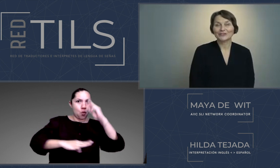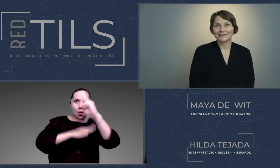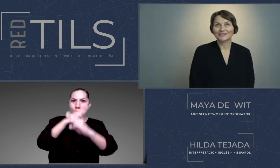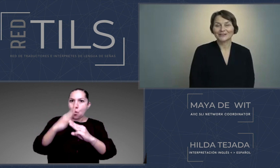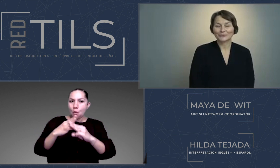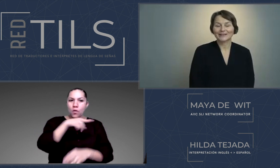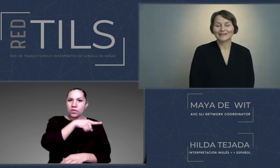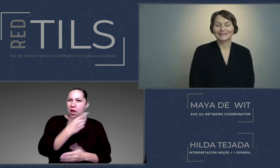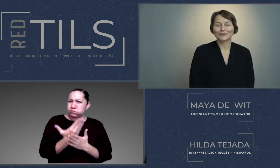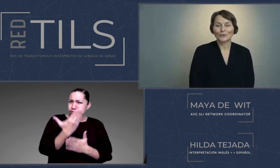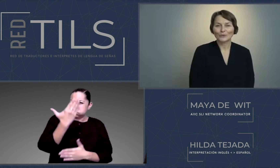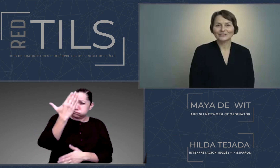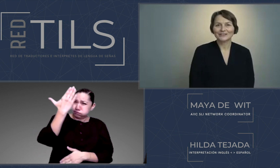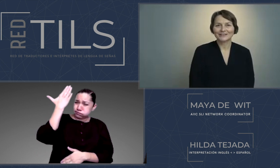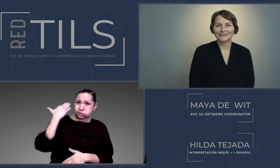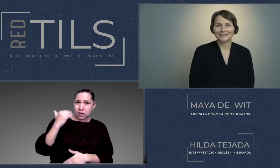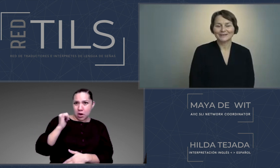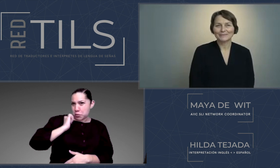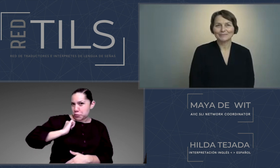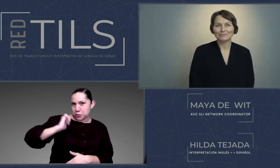única It asociación was